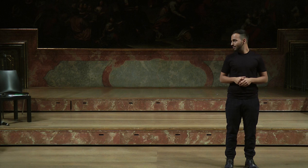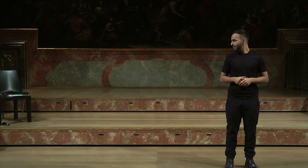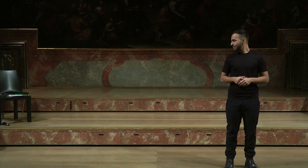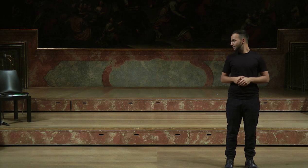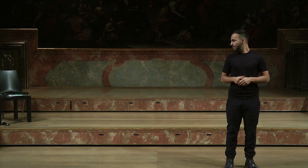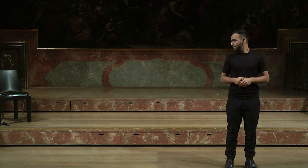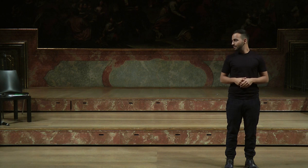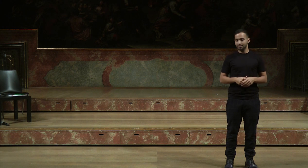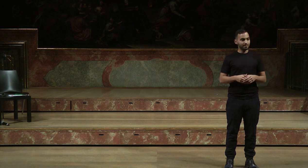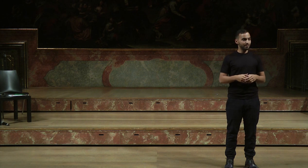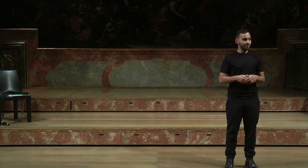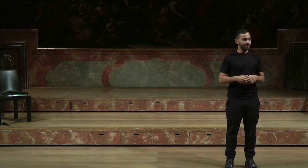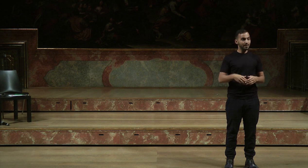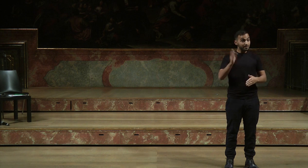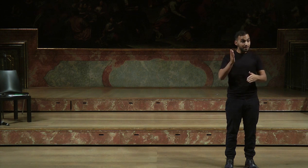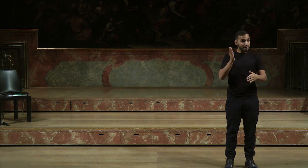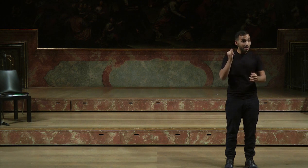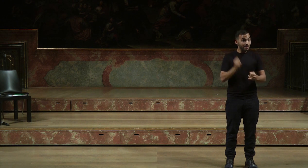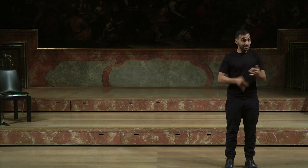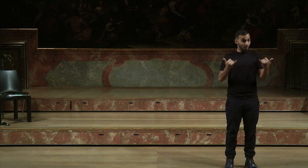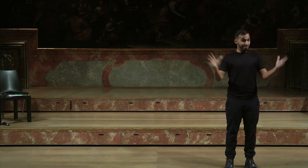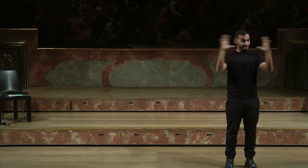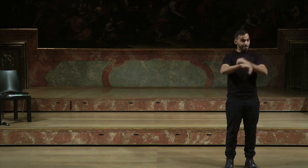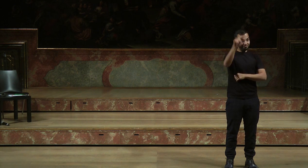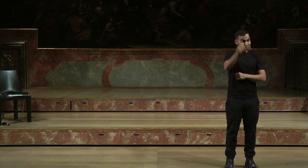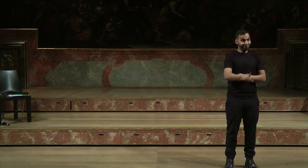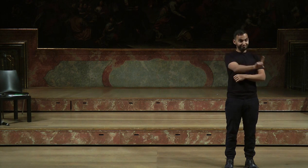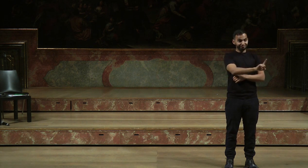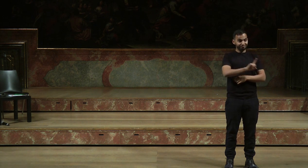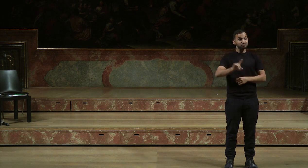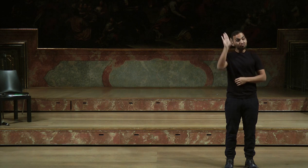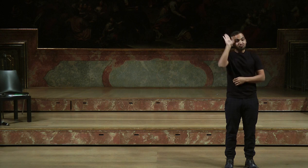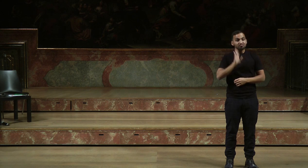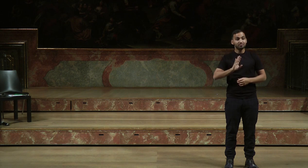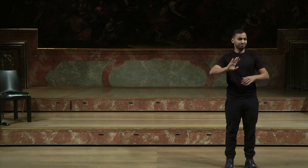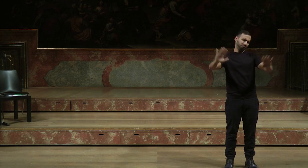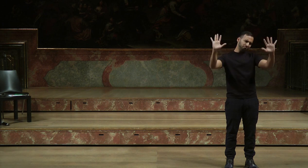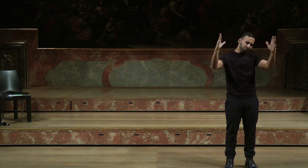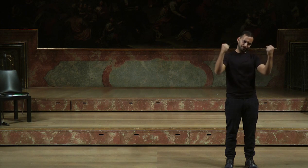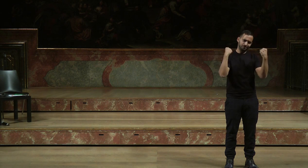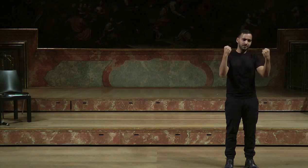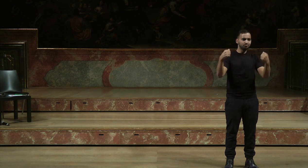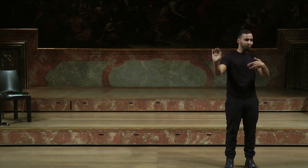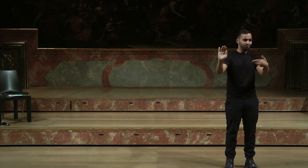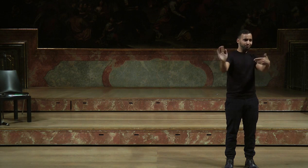Der letzte Starter des heutigen Abends. Bitten wir ihn auf die Bühne mit einem Riesenapplaus.